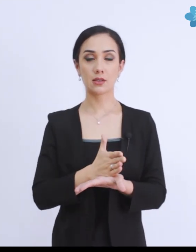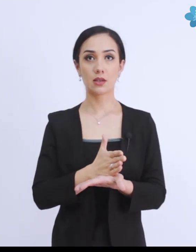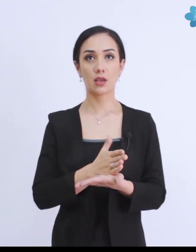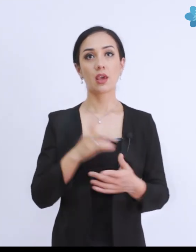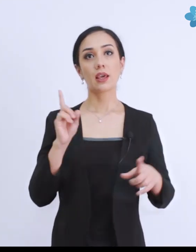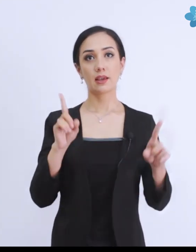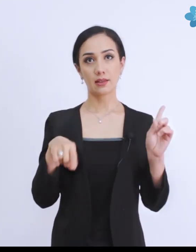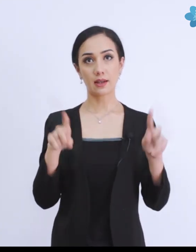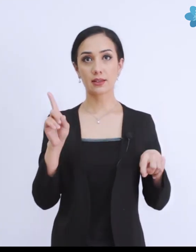иногда